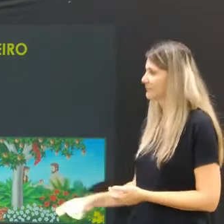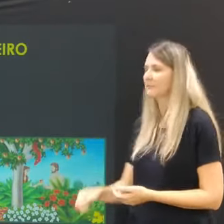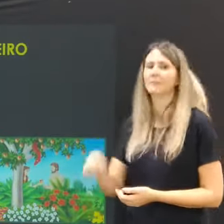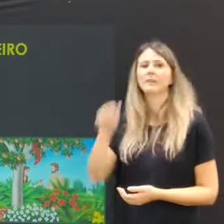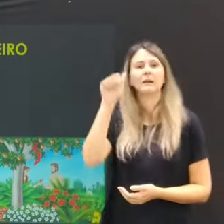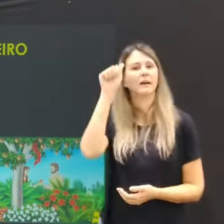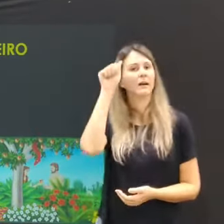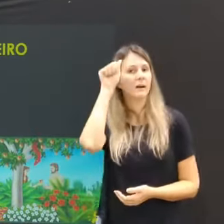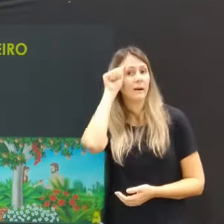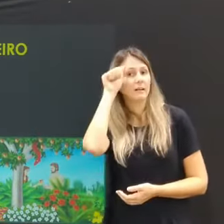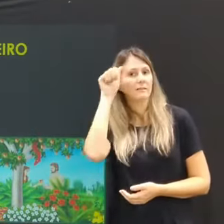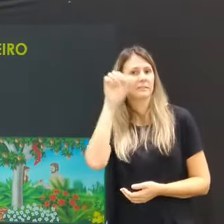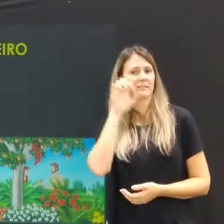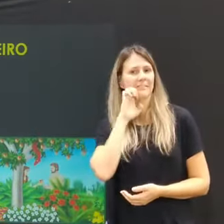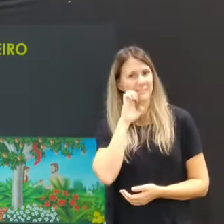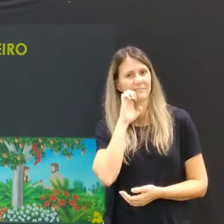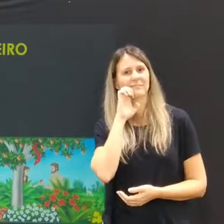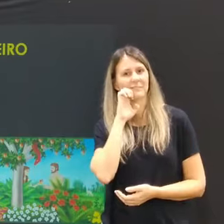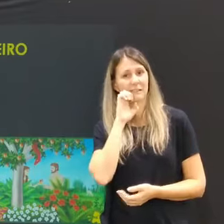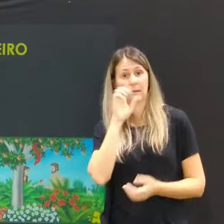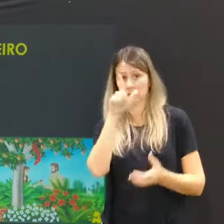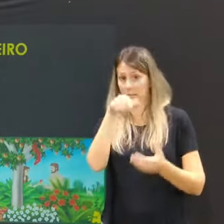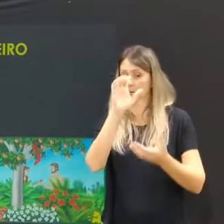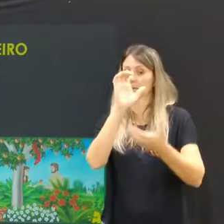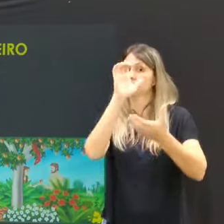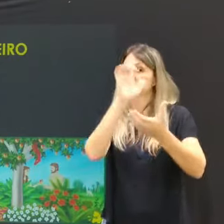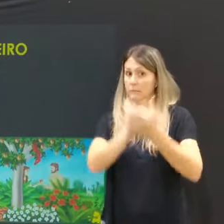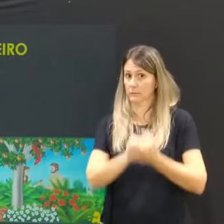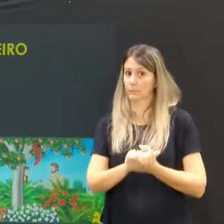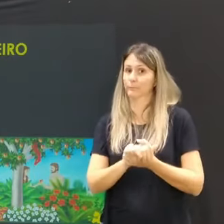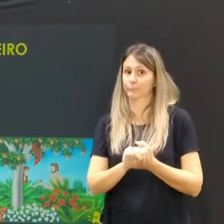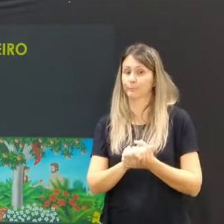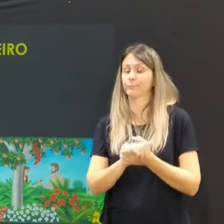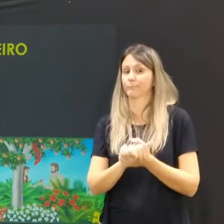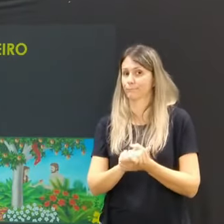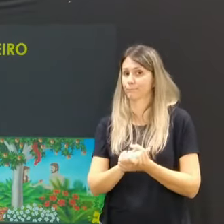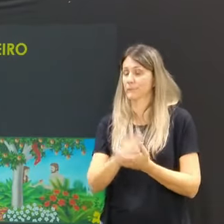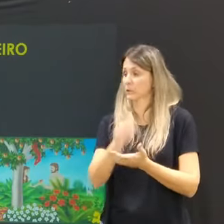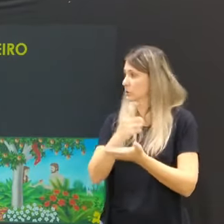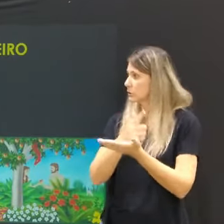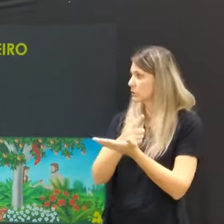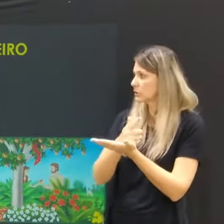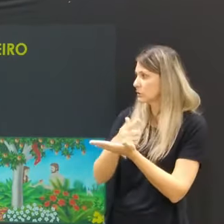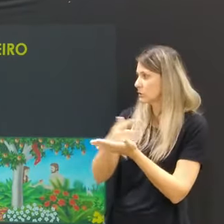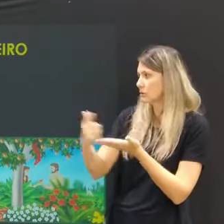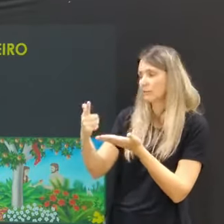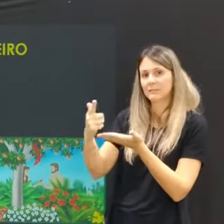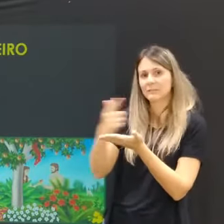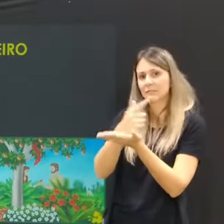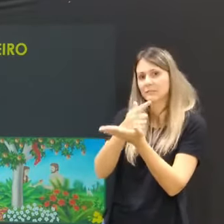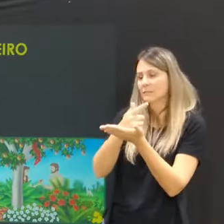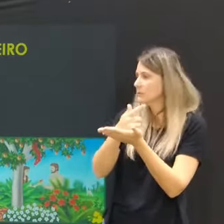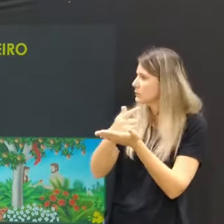casal, né, no Éden, Adão e Eva, né, lá no início, né, o casal que desobedeceu a Deus. Esse texto está